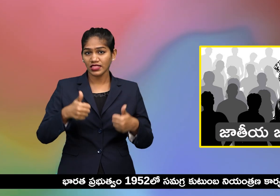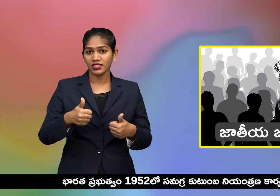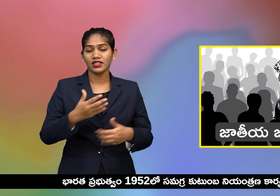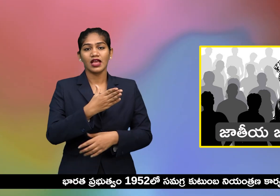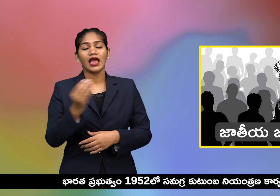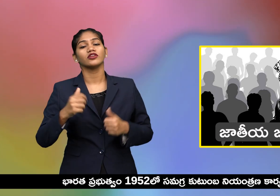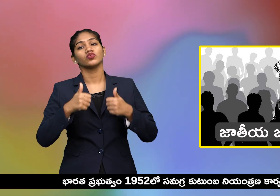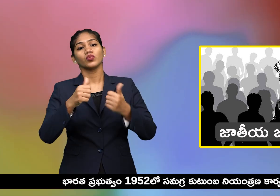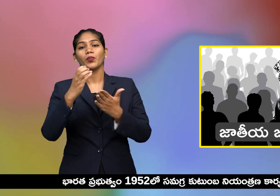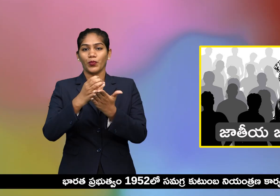భారత ప్రభుత్వం